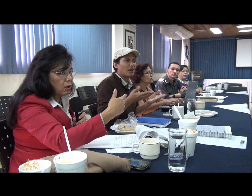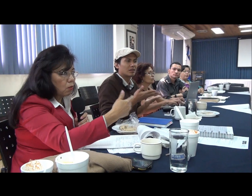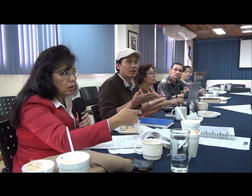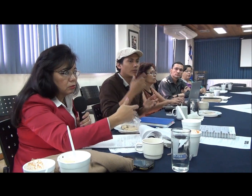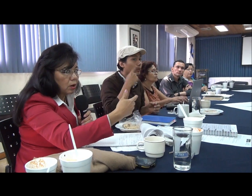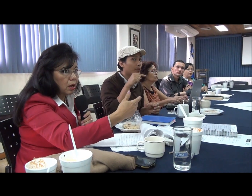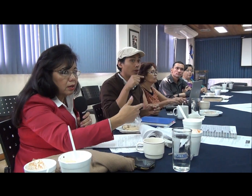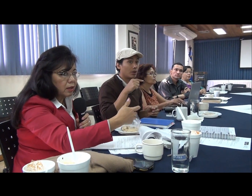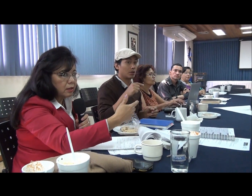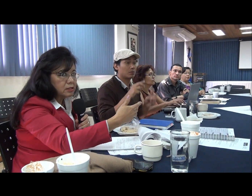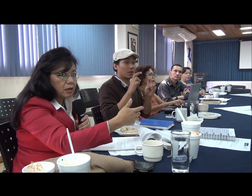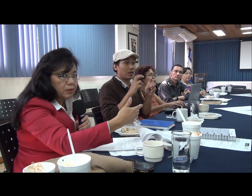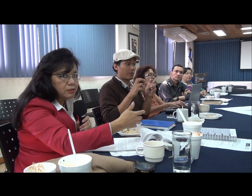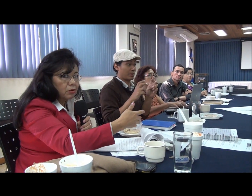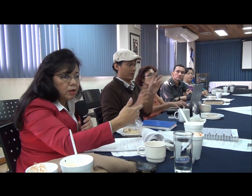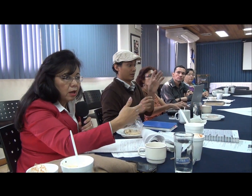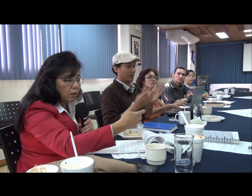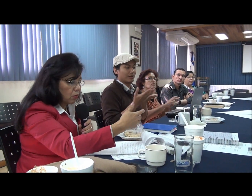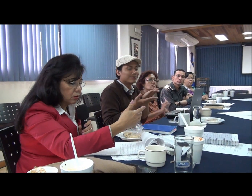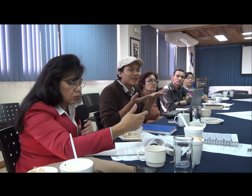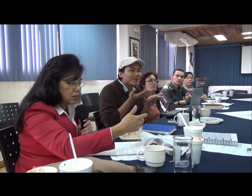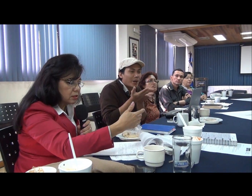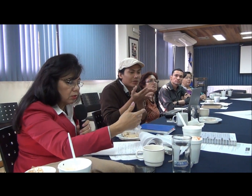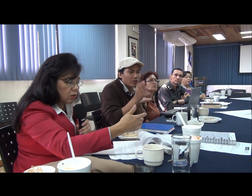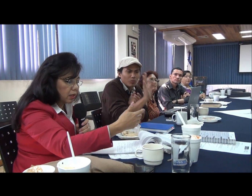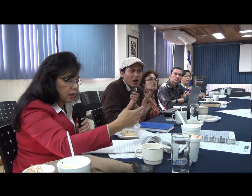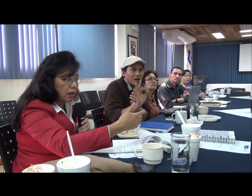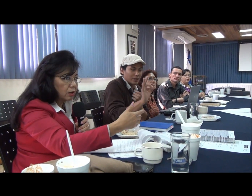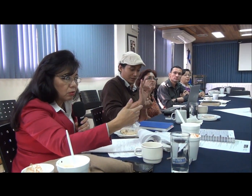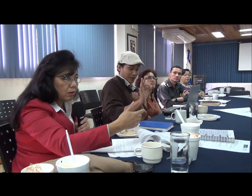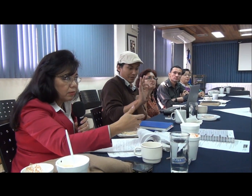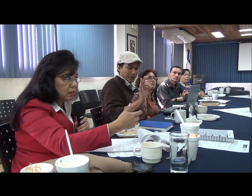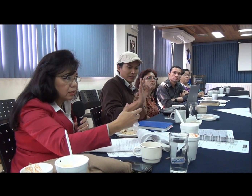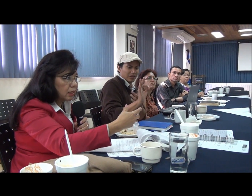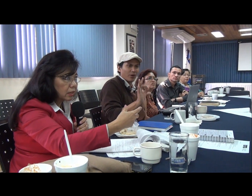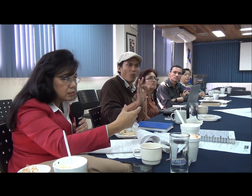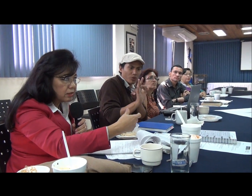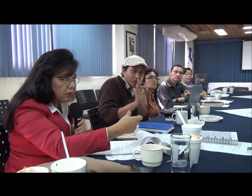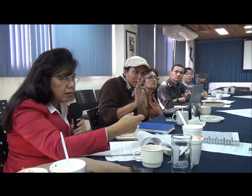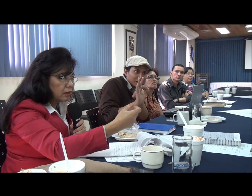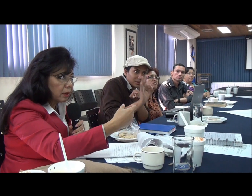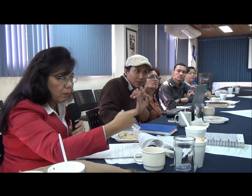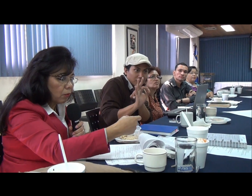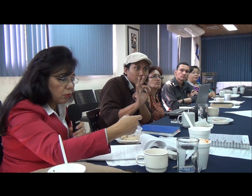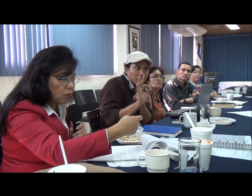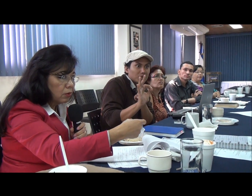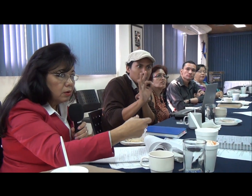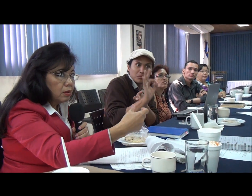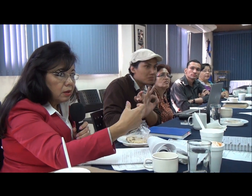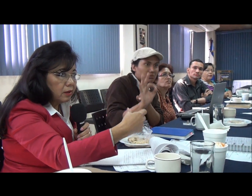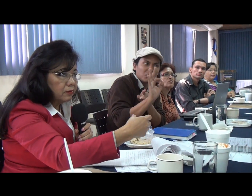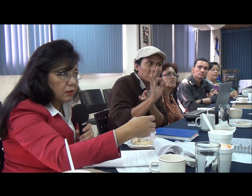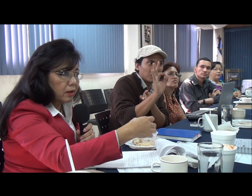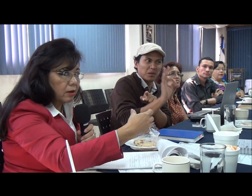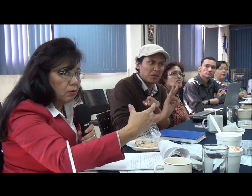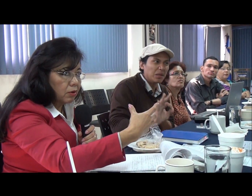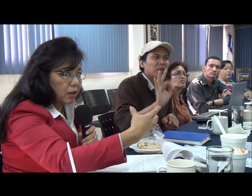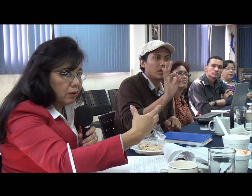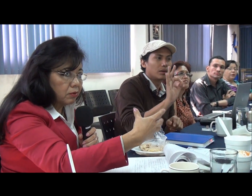en cuanto a la calidad del servicio y en cuanto a si lo que actualmente recibe de apoyo es lo que